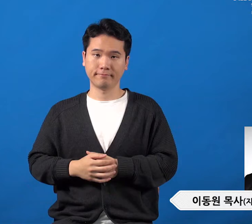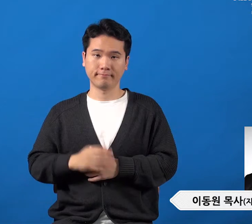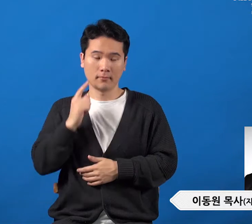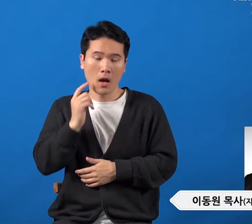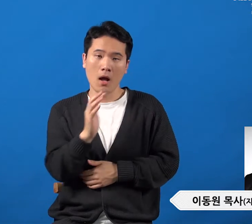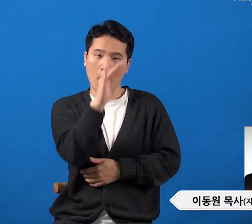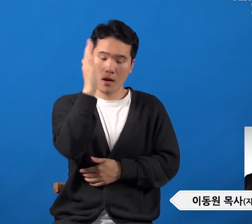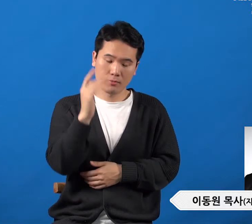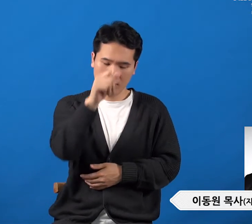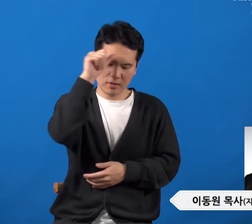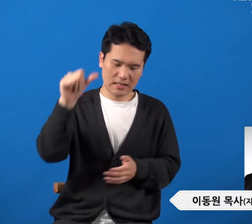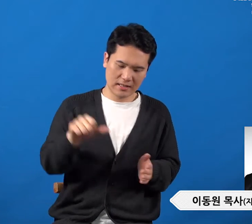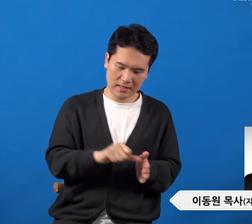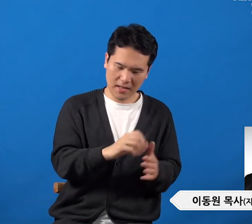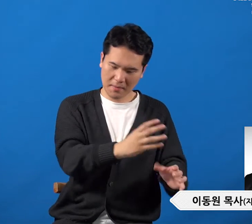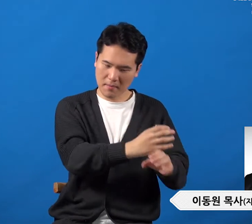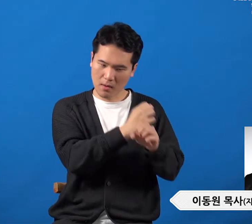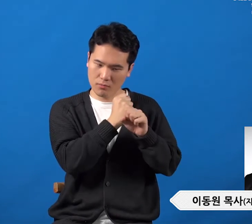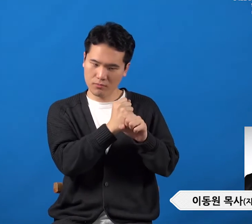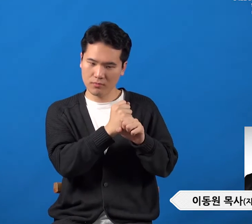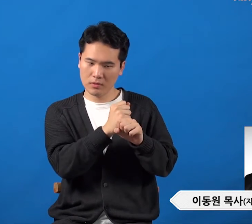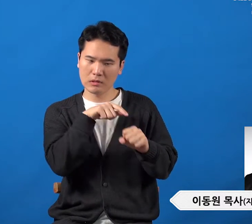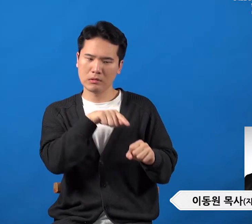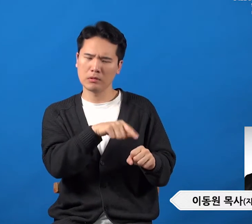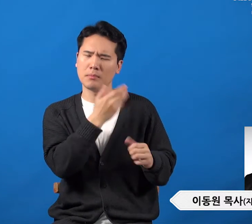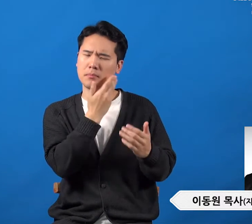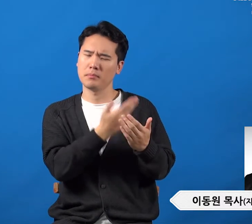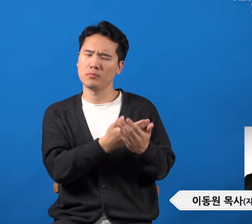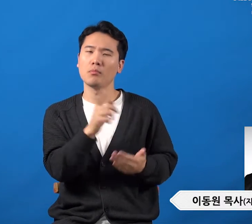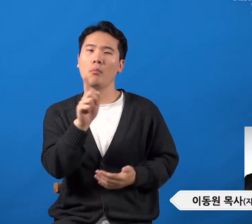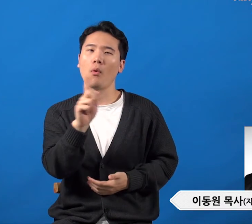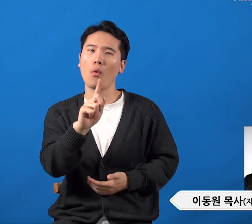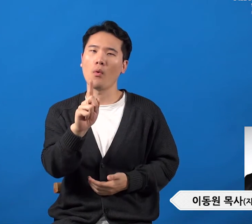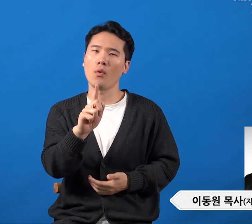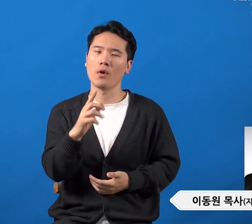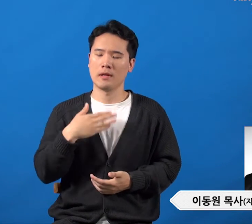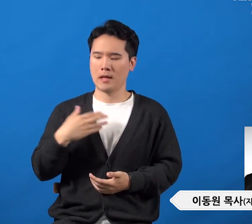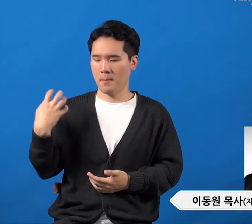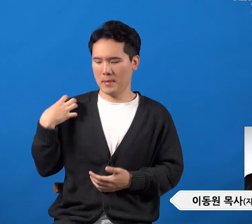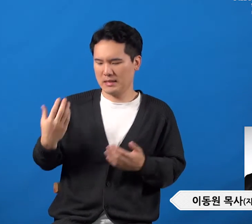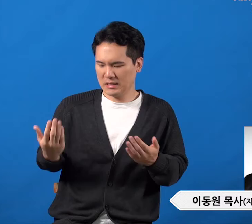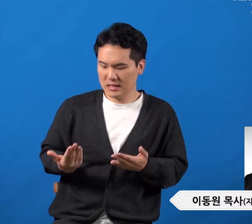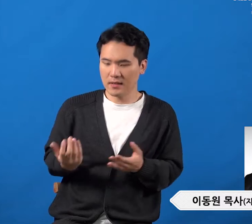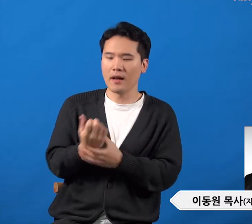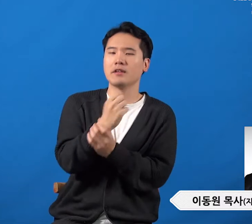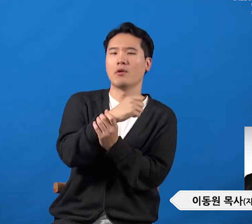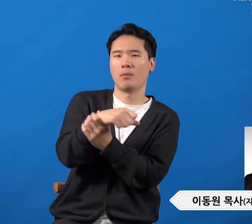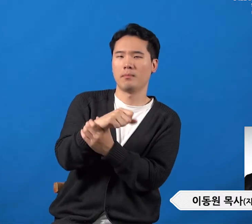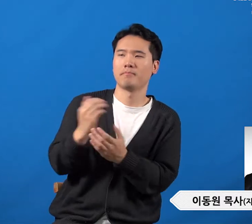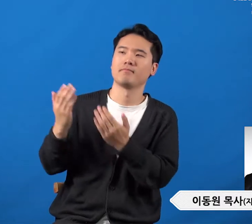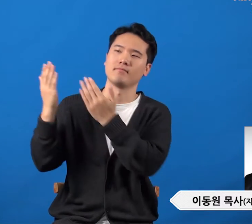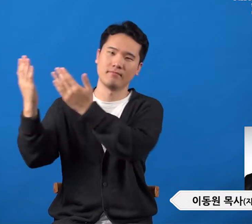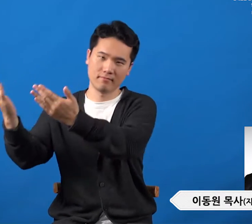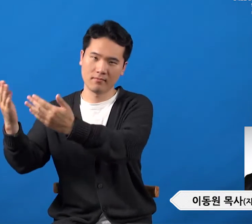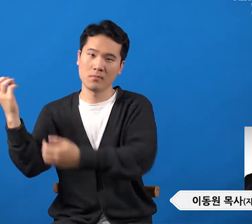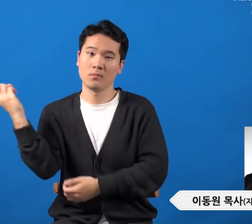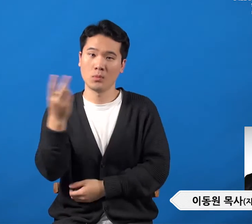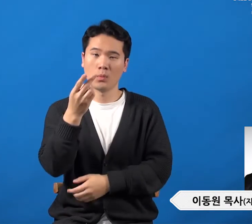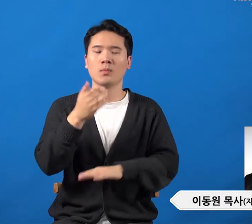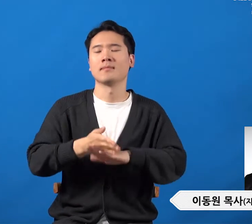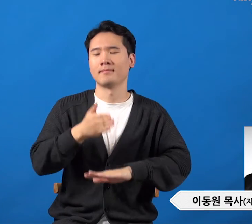결산, 그것은 사역의 열매를 드리는 것입니다. 그리고 그 사역에 대한 감사를 드리는